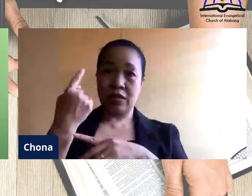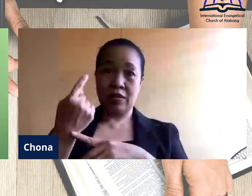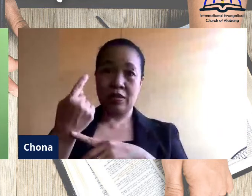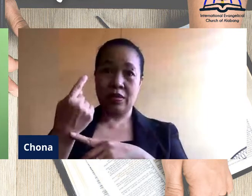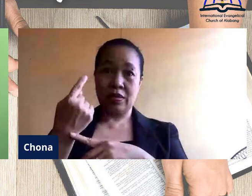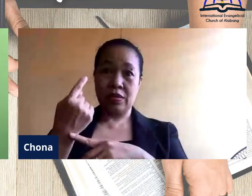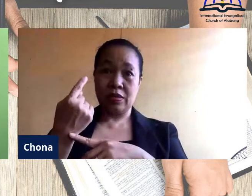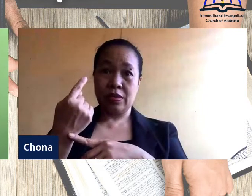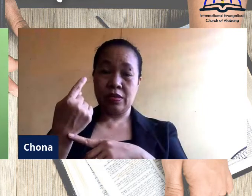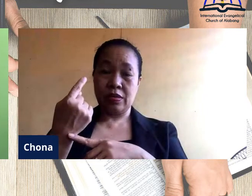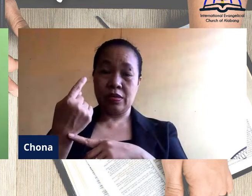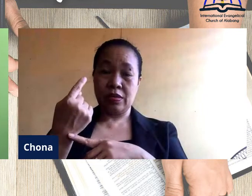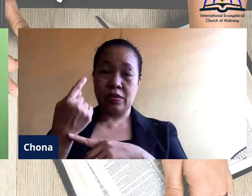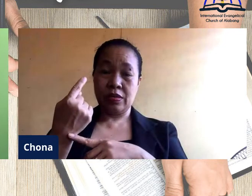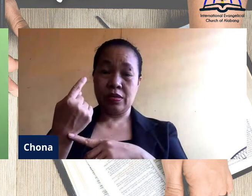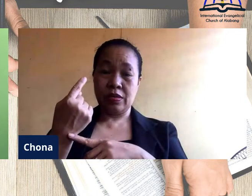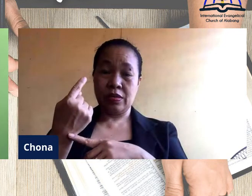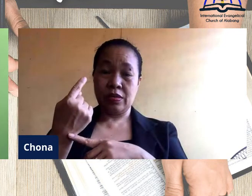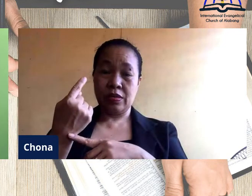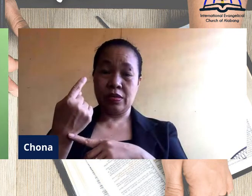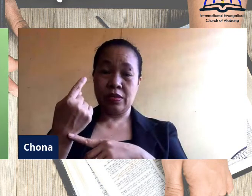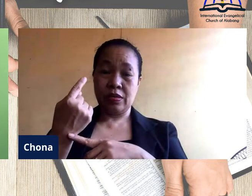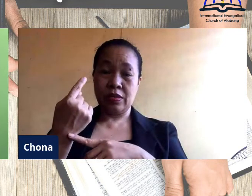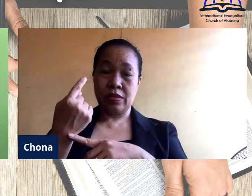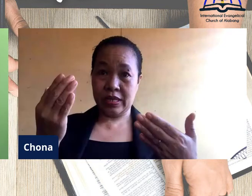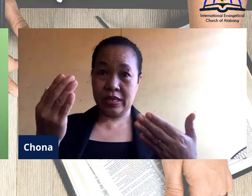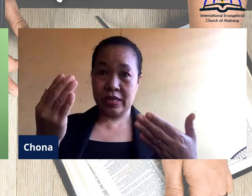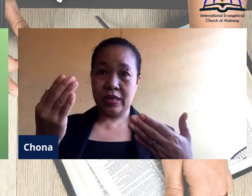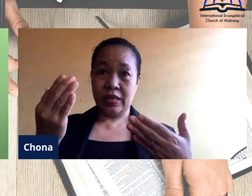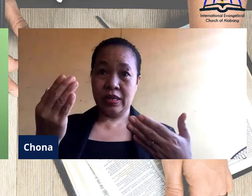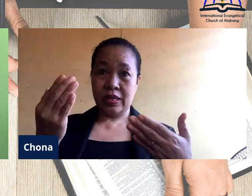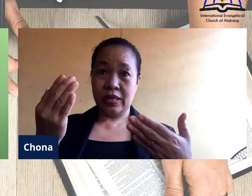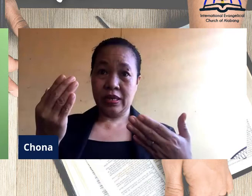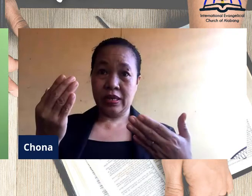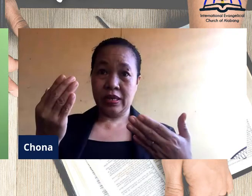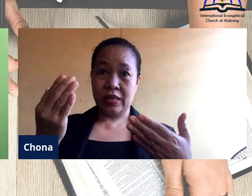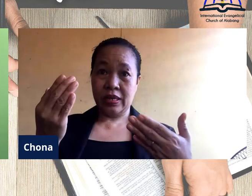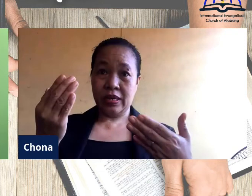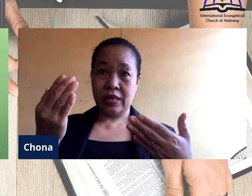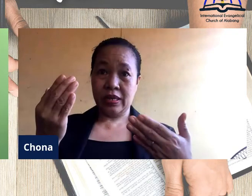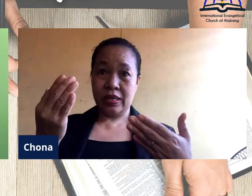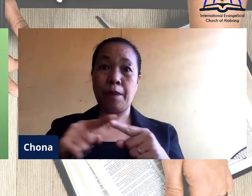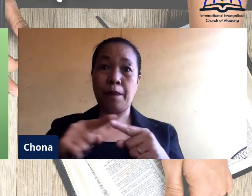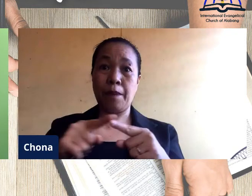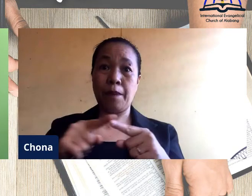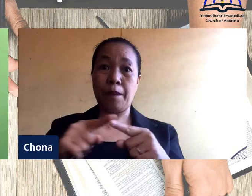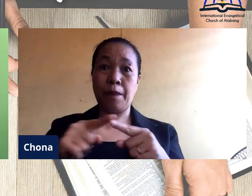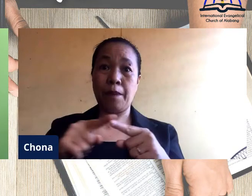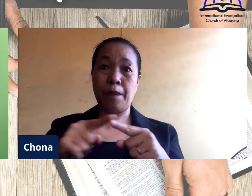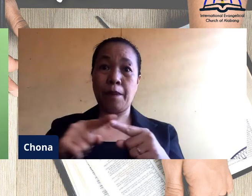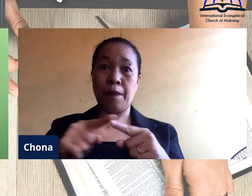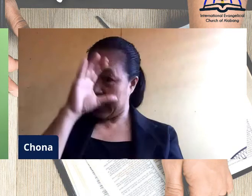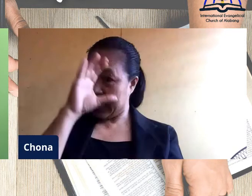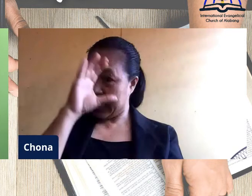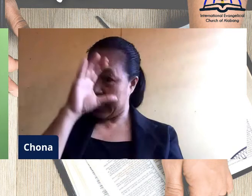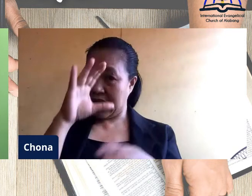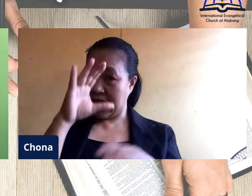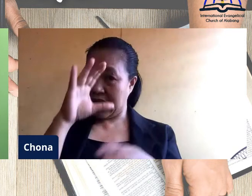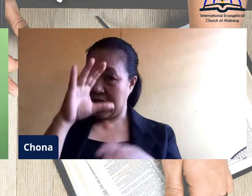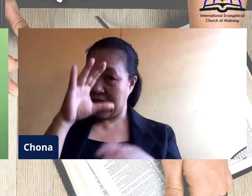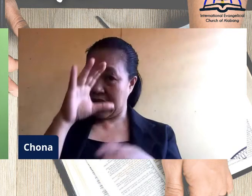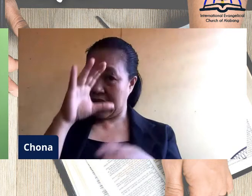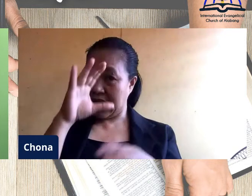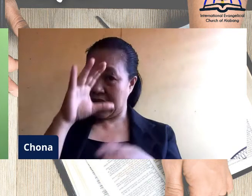alam, nakalimutan ko, saan ba ako papunta? Saan ba ako pupunta? At dun lamang sa ticket na